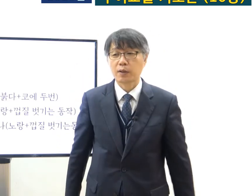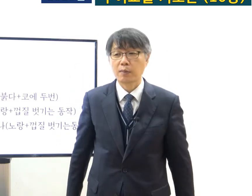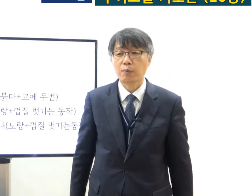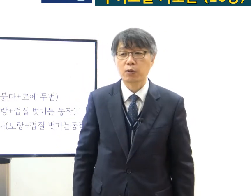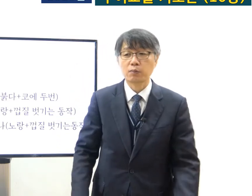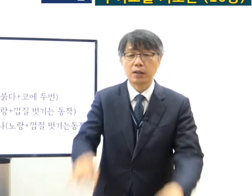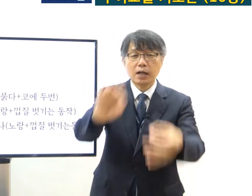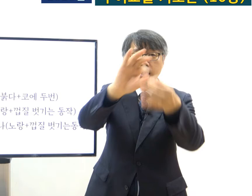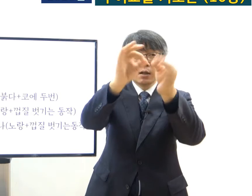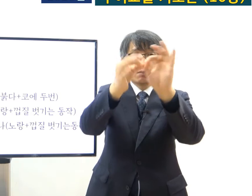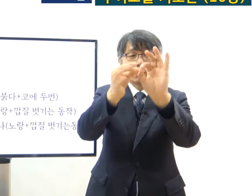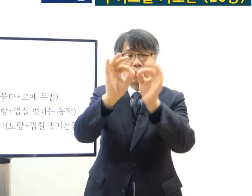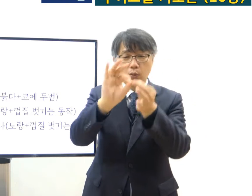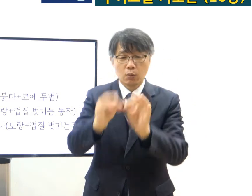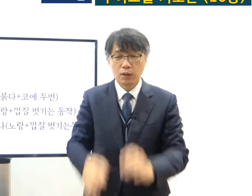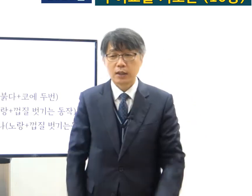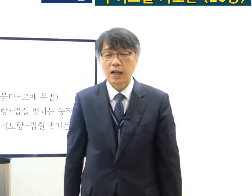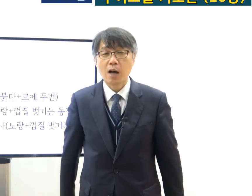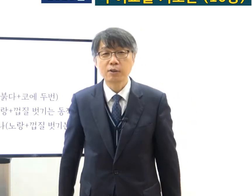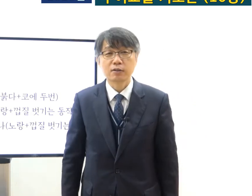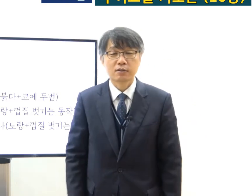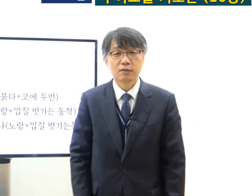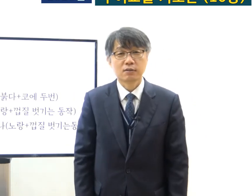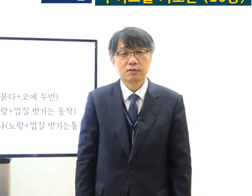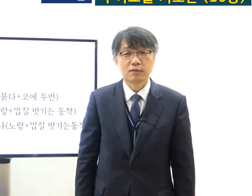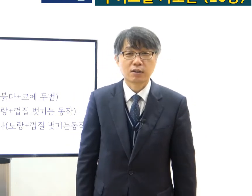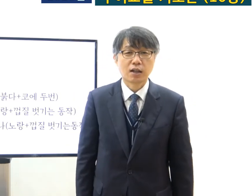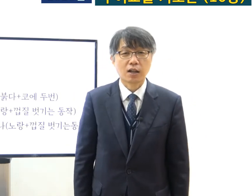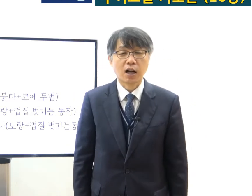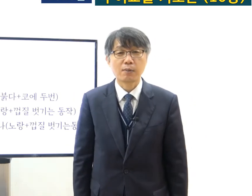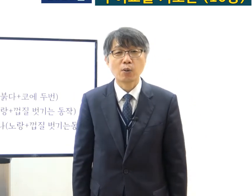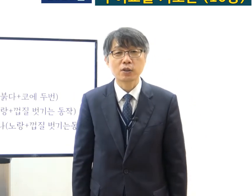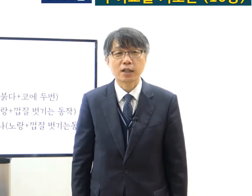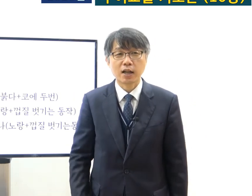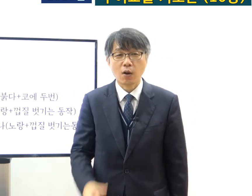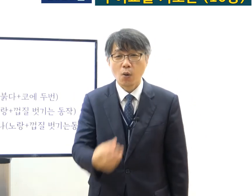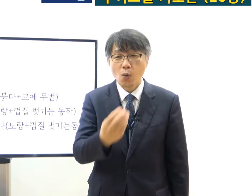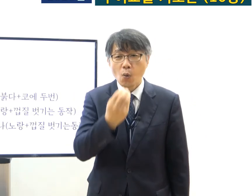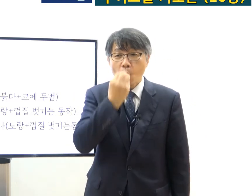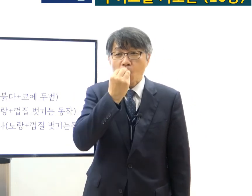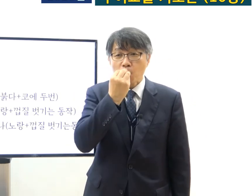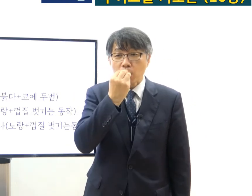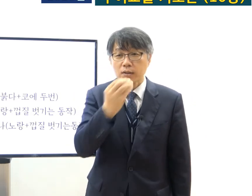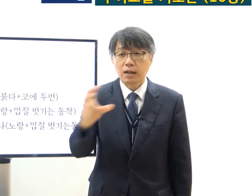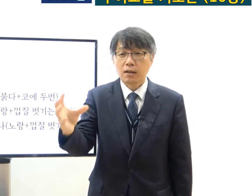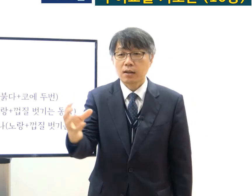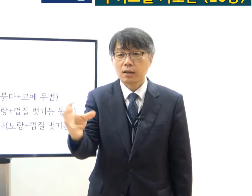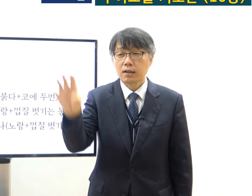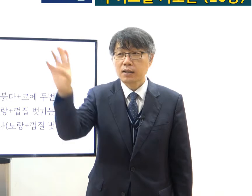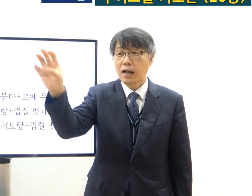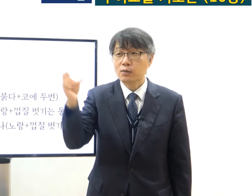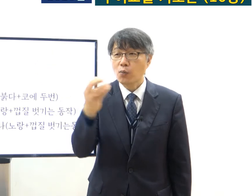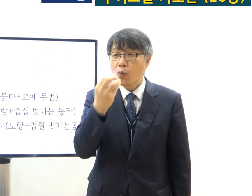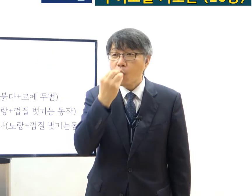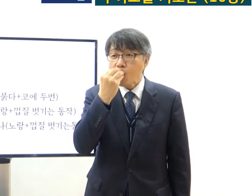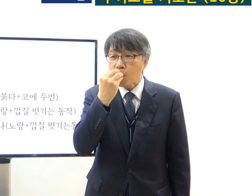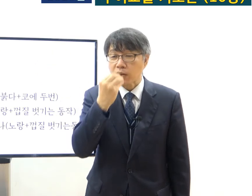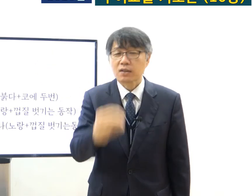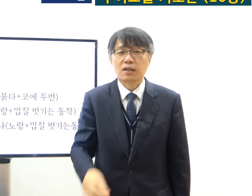하면 포도입니다. 포도. 감은 어떻게 할까요? 감은 홍시잖아요. 이렇게 따가지고,